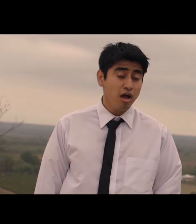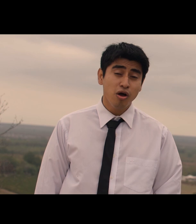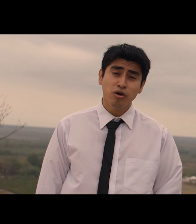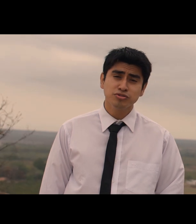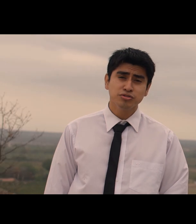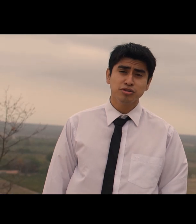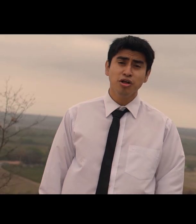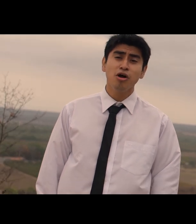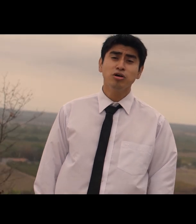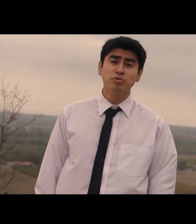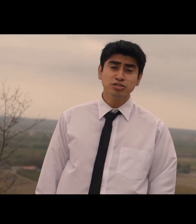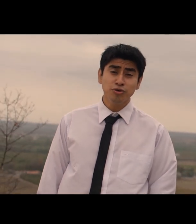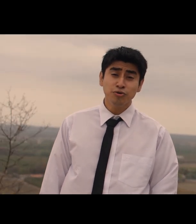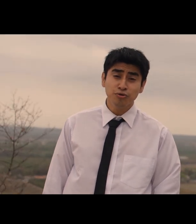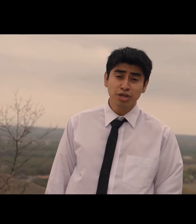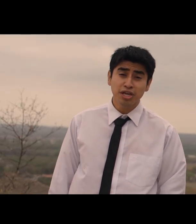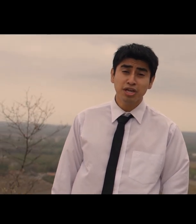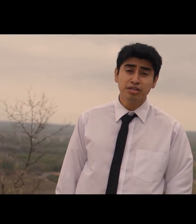y